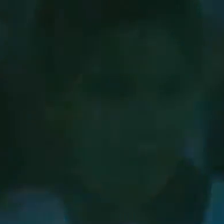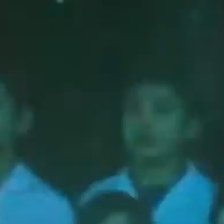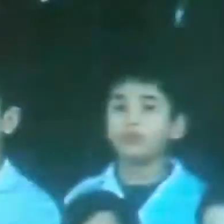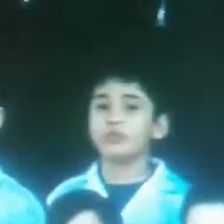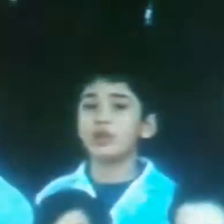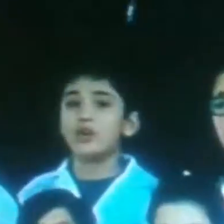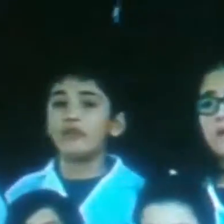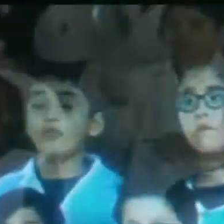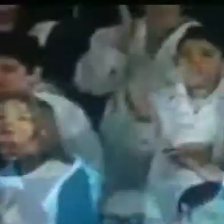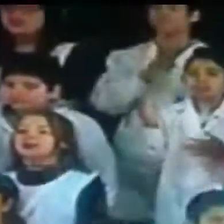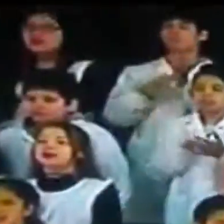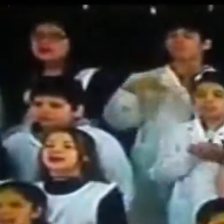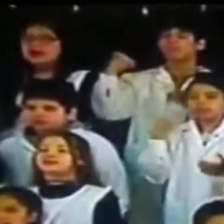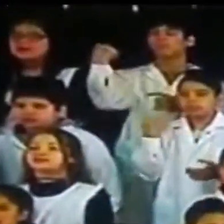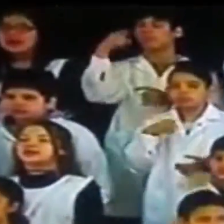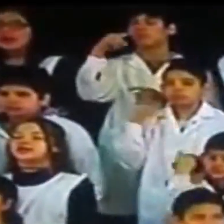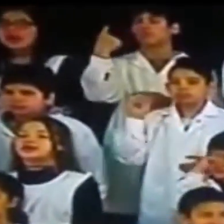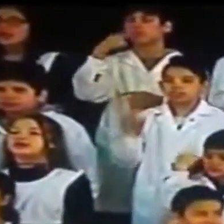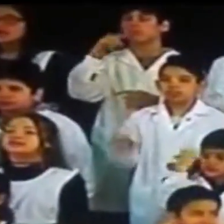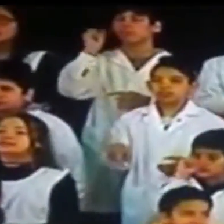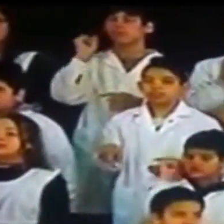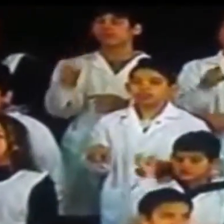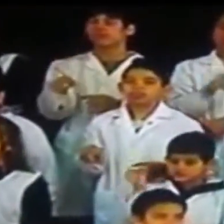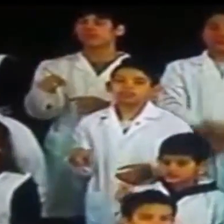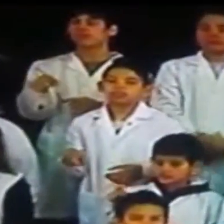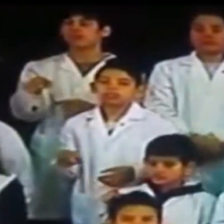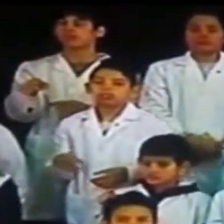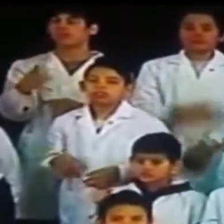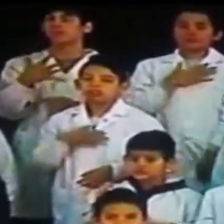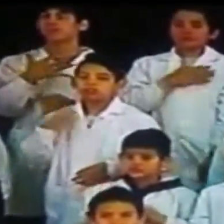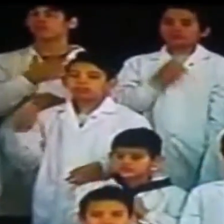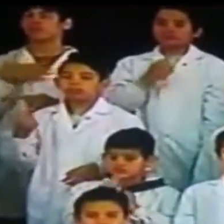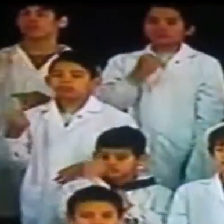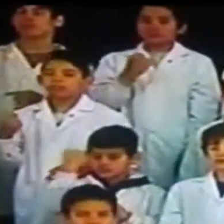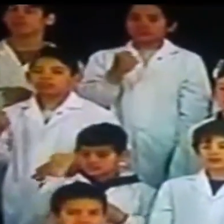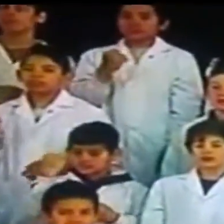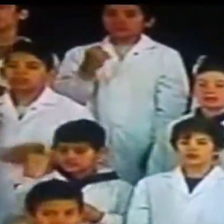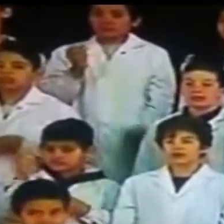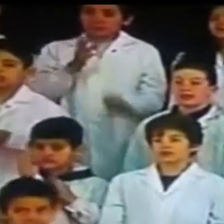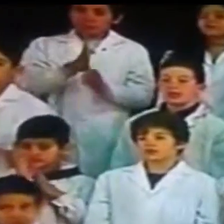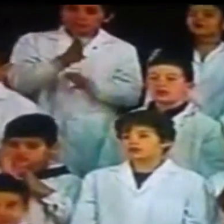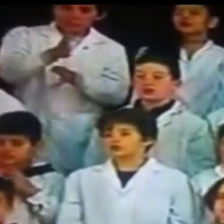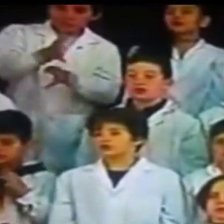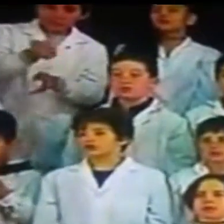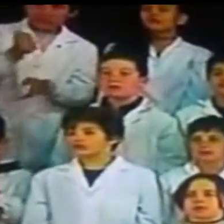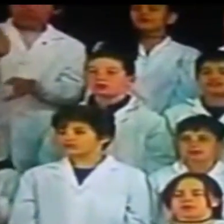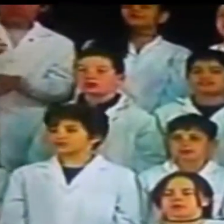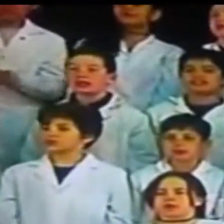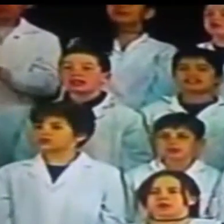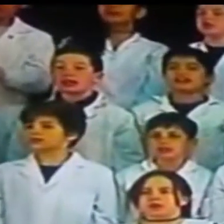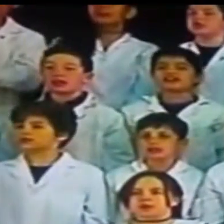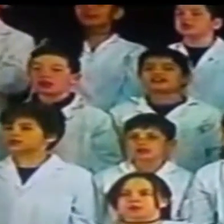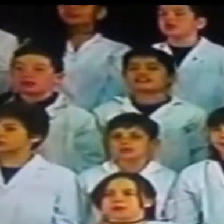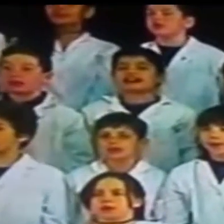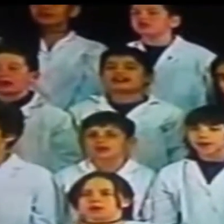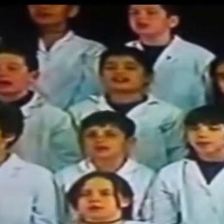muy orgullosos. Y miren el epígrafe de este noticiero. Piden que se convierta en la canción oficial de